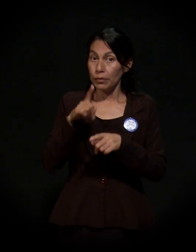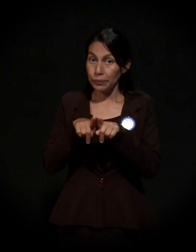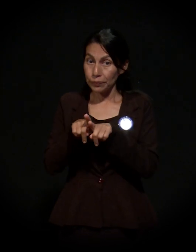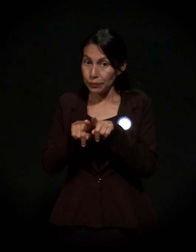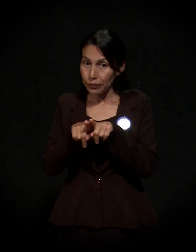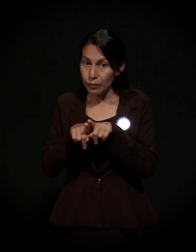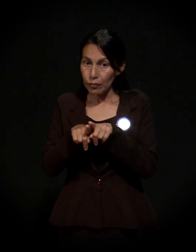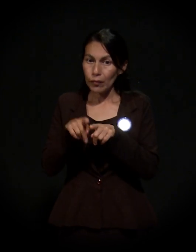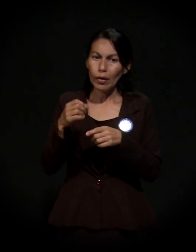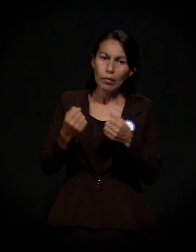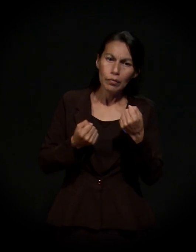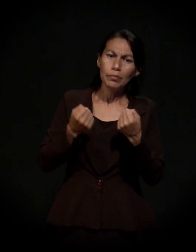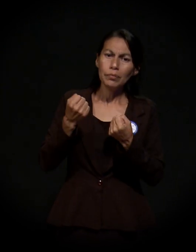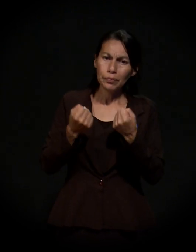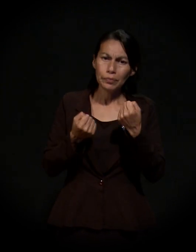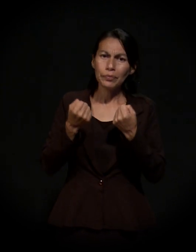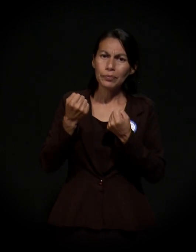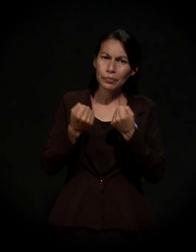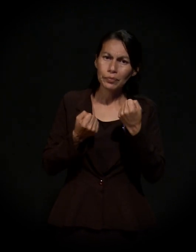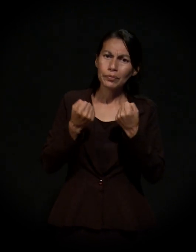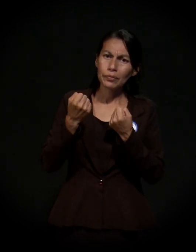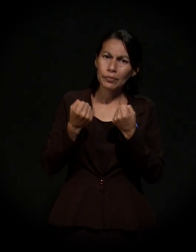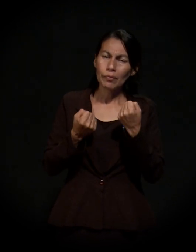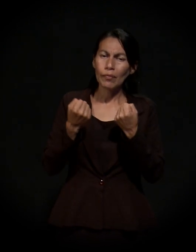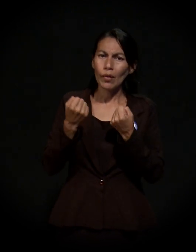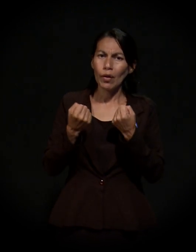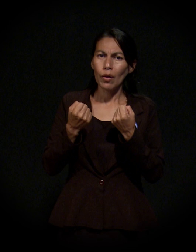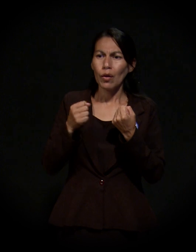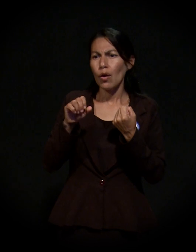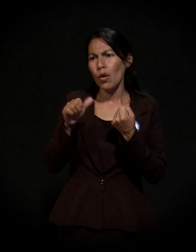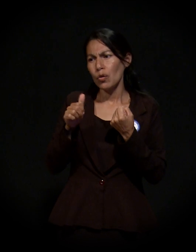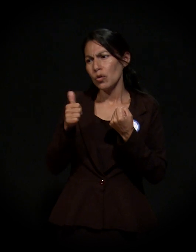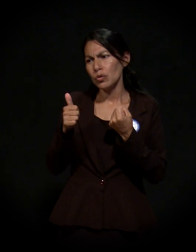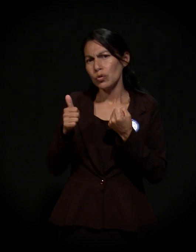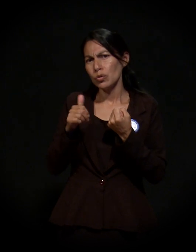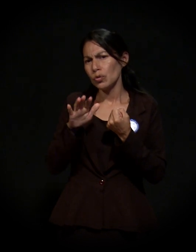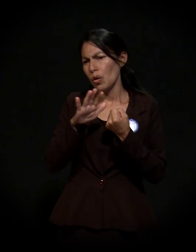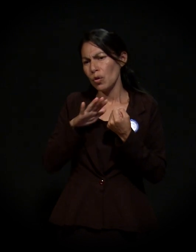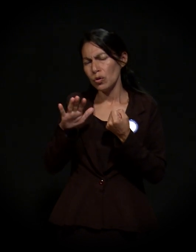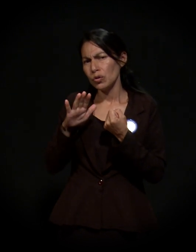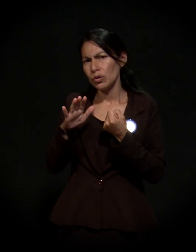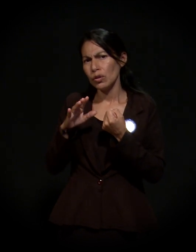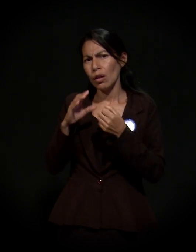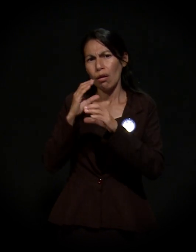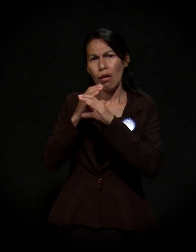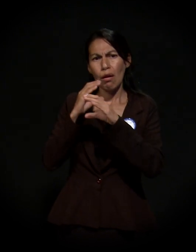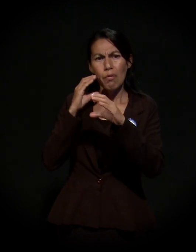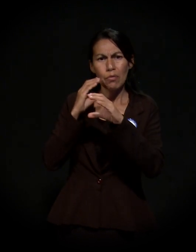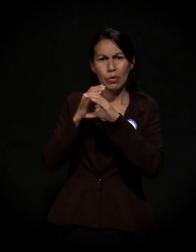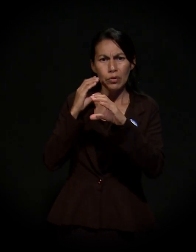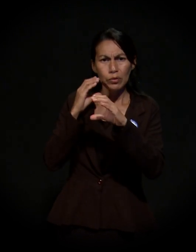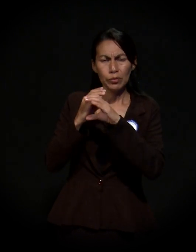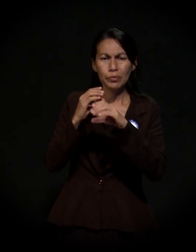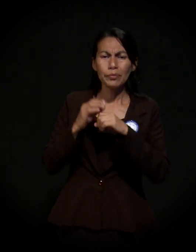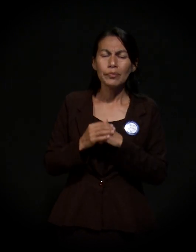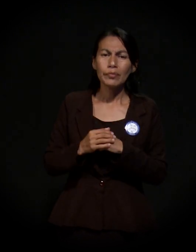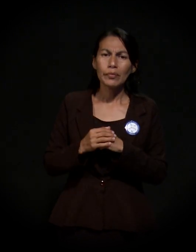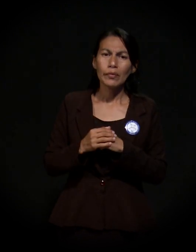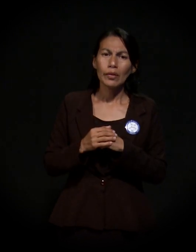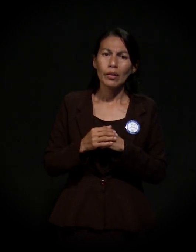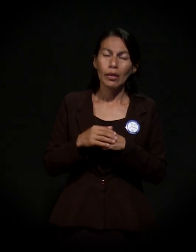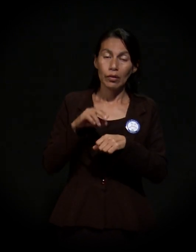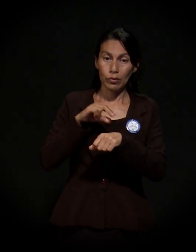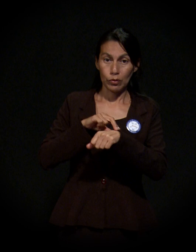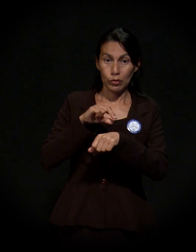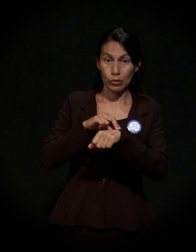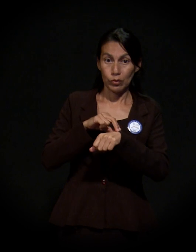hermanos manejando se la llevó y los demás nos fuimos en el autobús. Y el médico nos dijo,